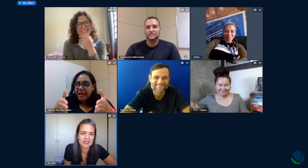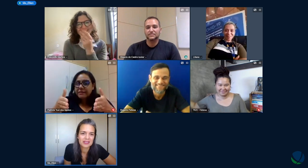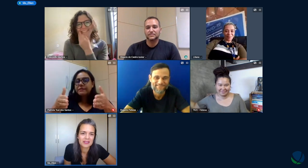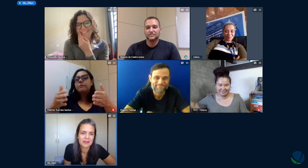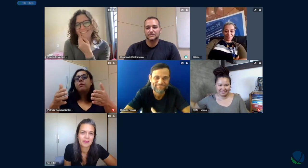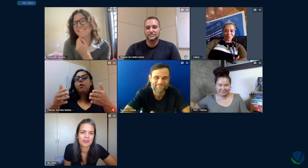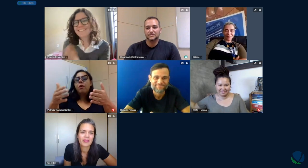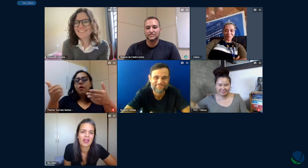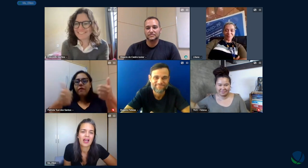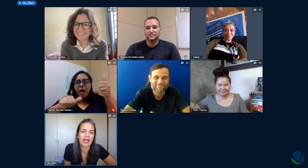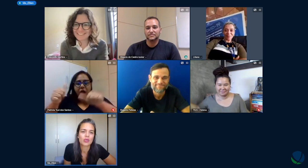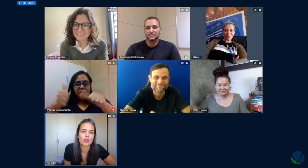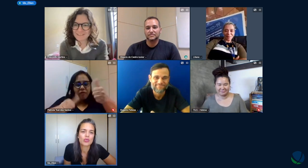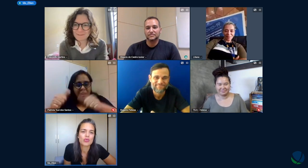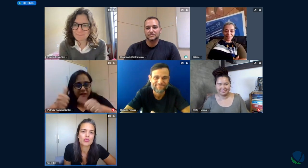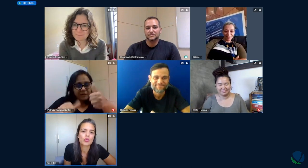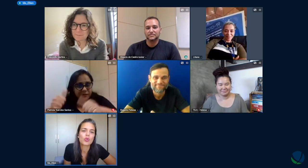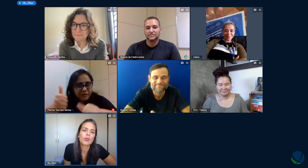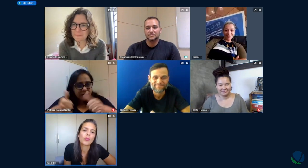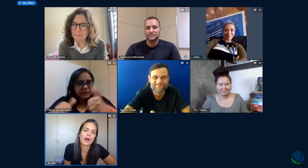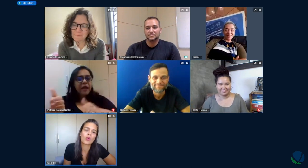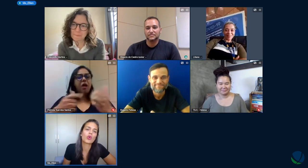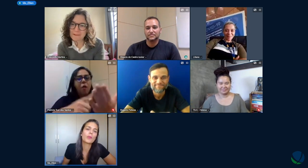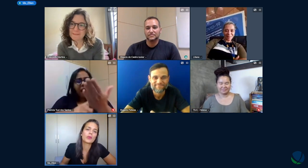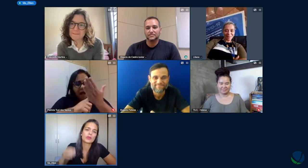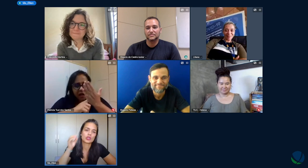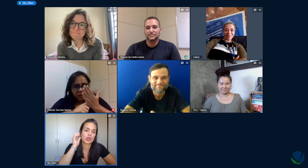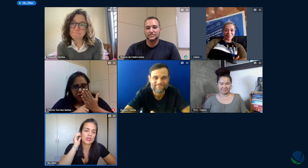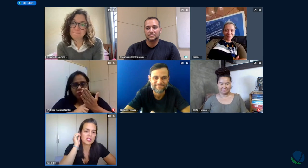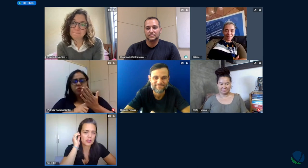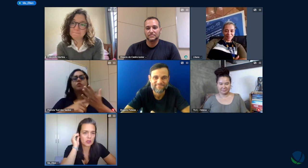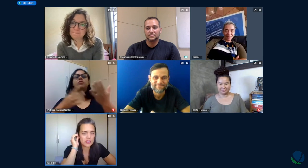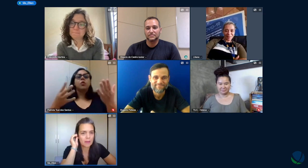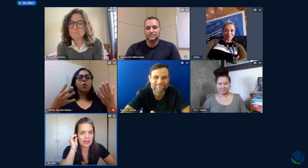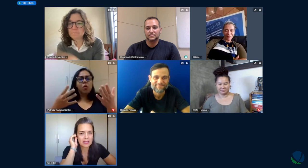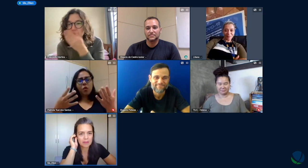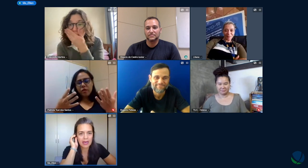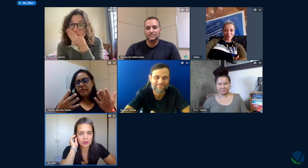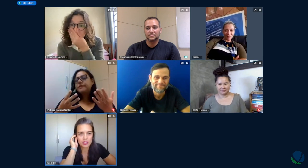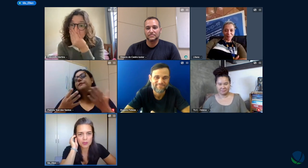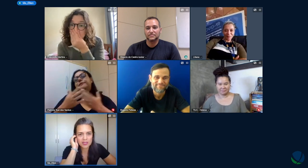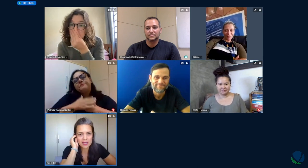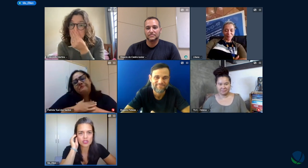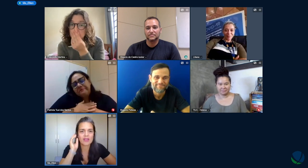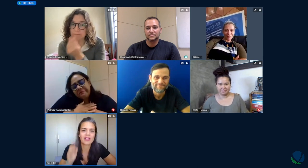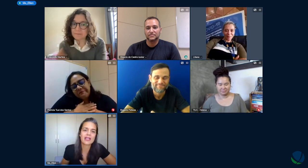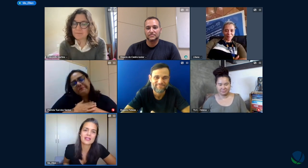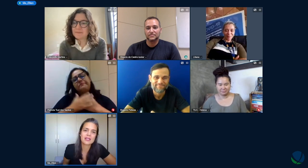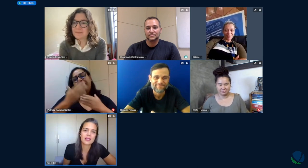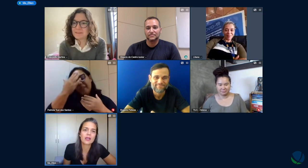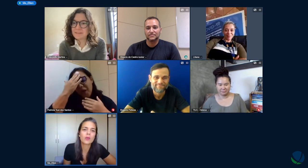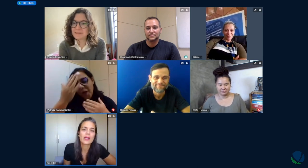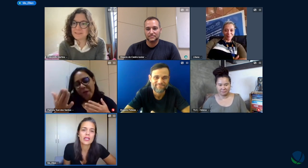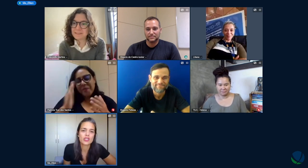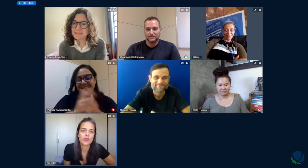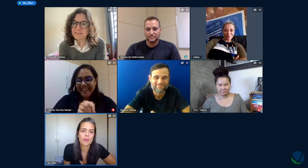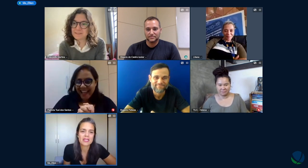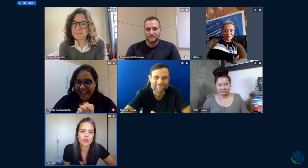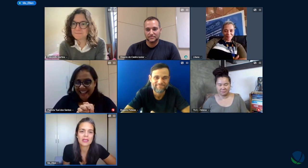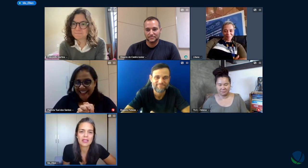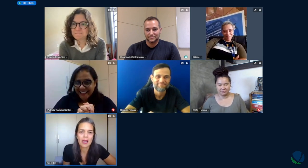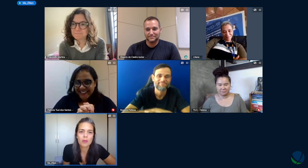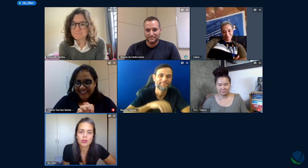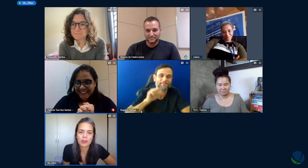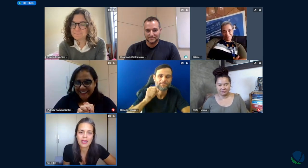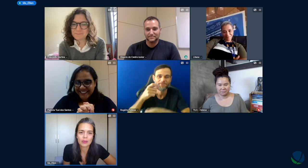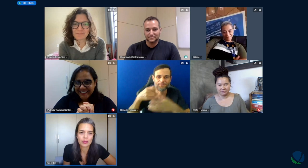Tuxi. A todos os grupos, ao grupo de todas as pessoas que participaram desse processo de avaliação e de